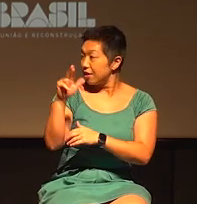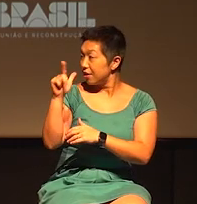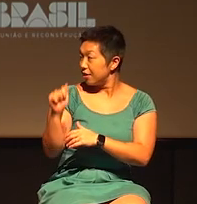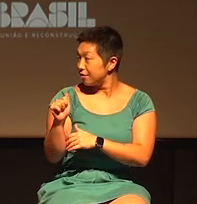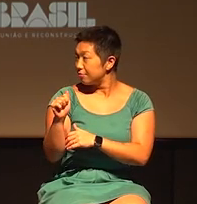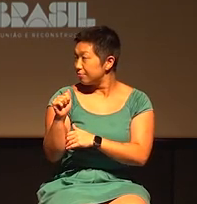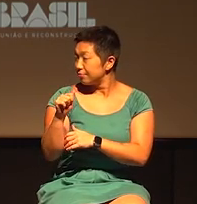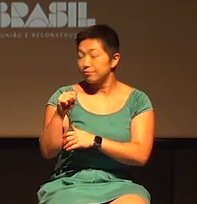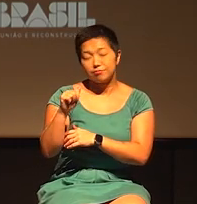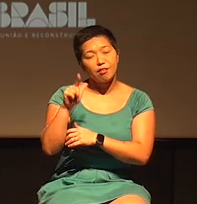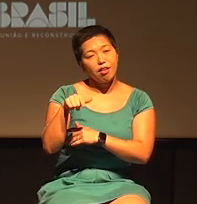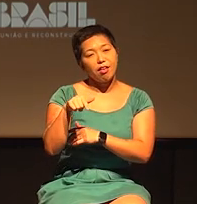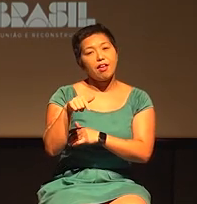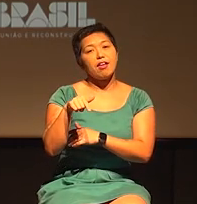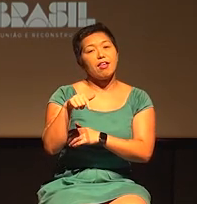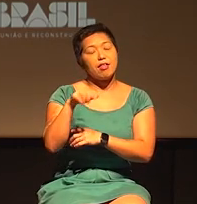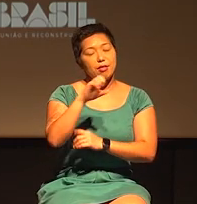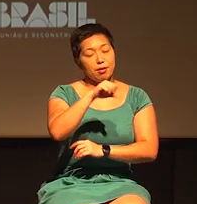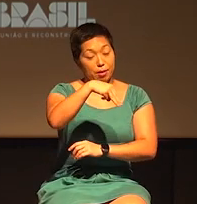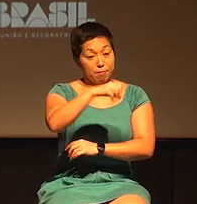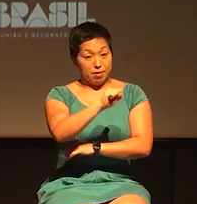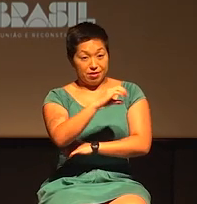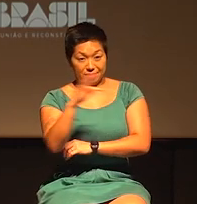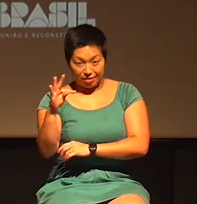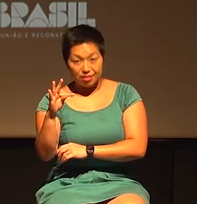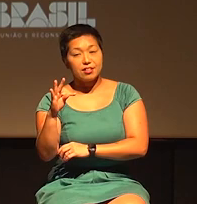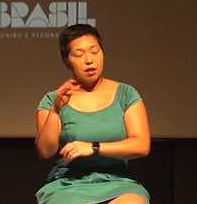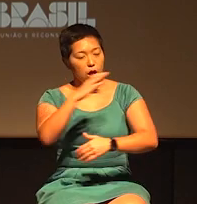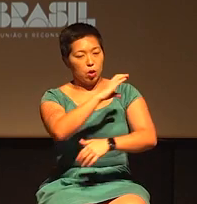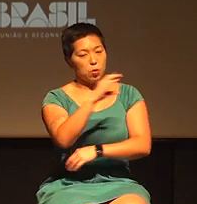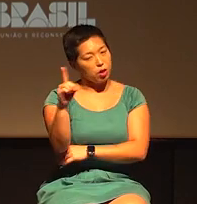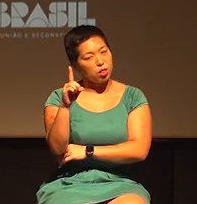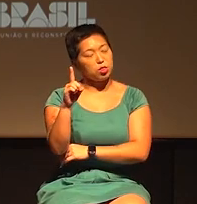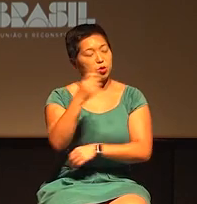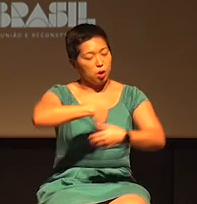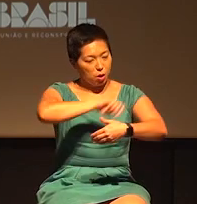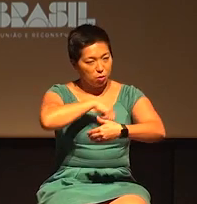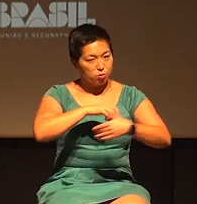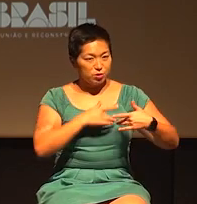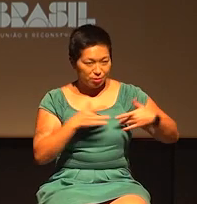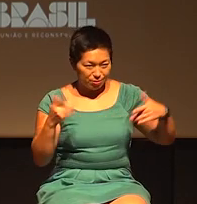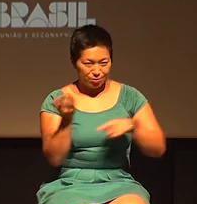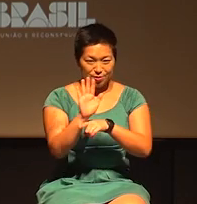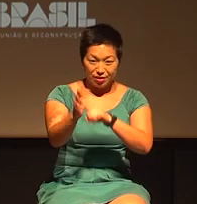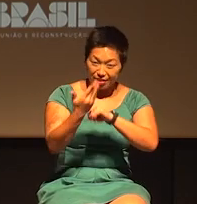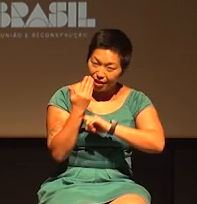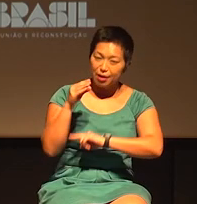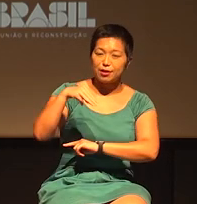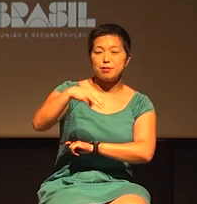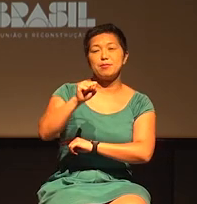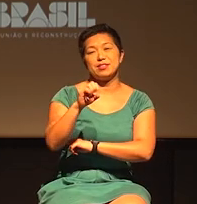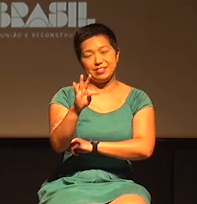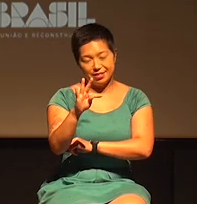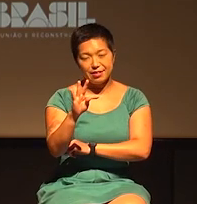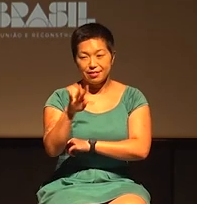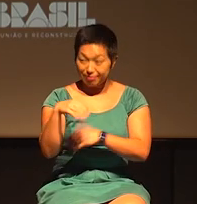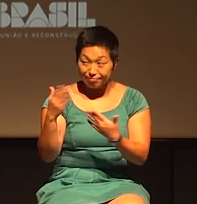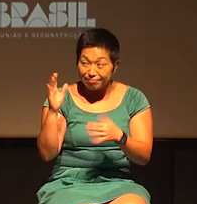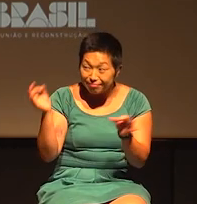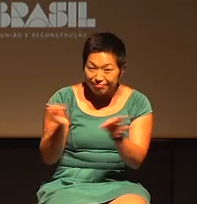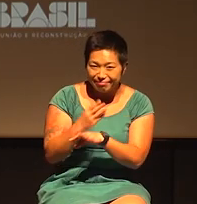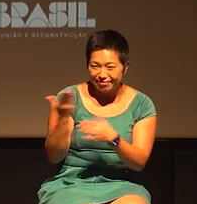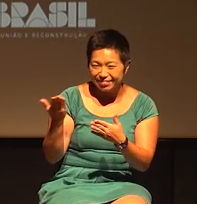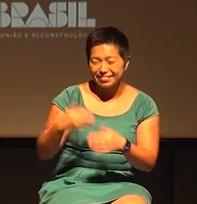da MST agrônoma coordenadora das cozinhas solidárias do MST é isso Carla tem quiser se